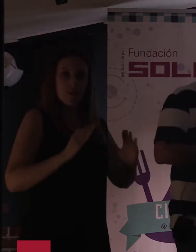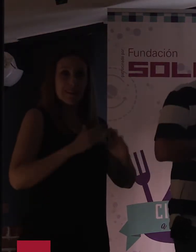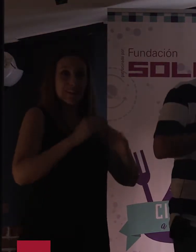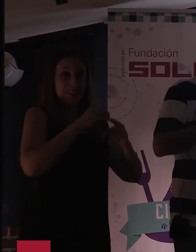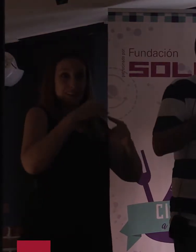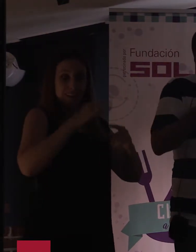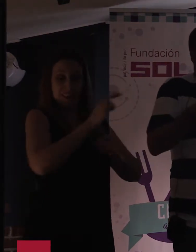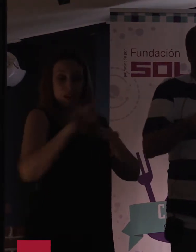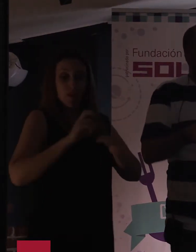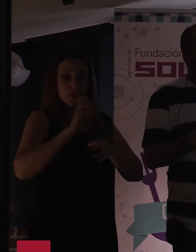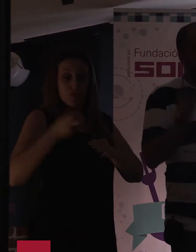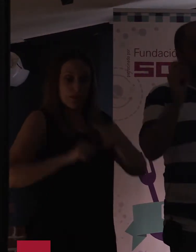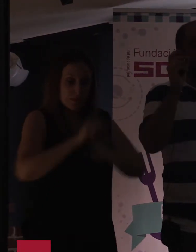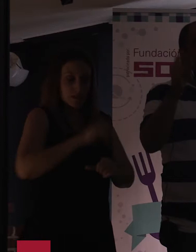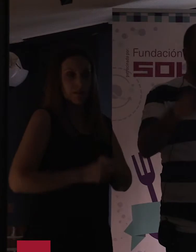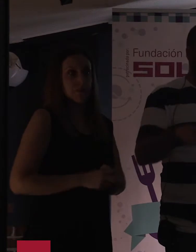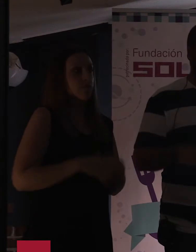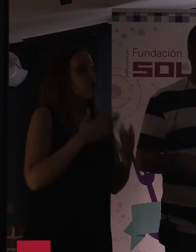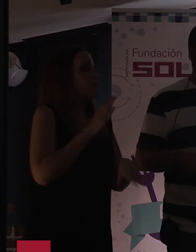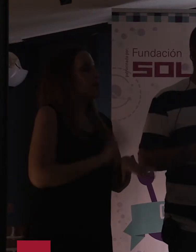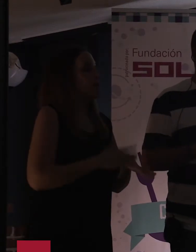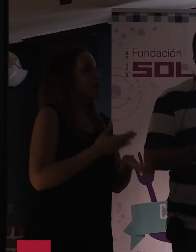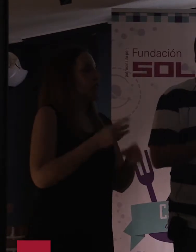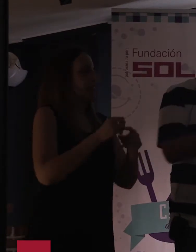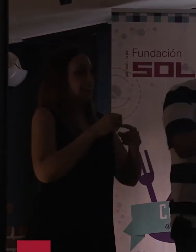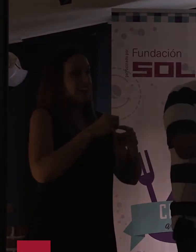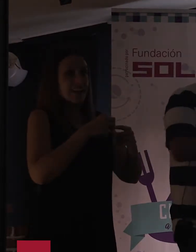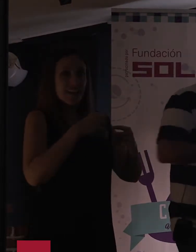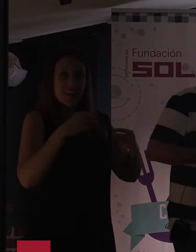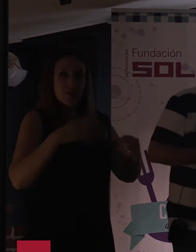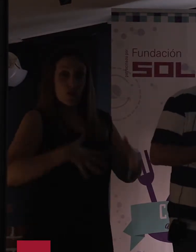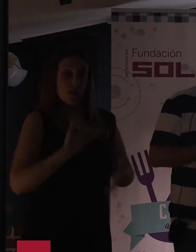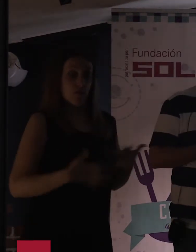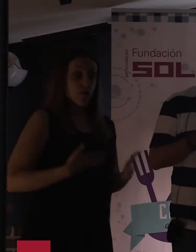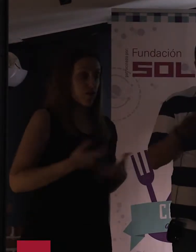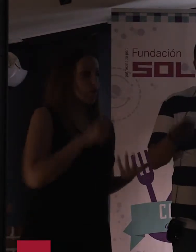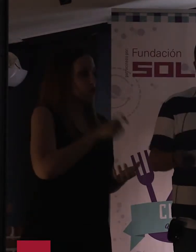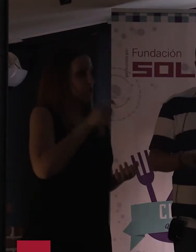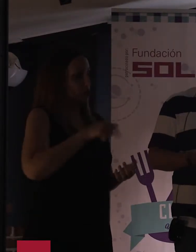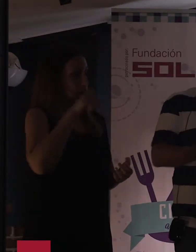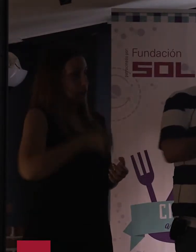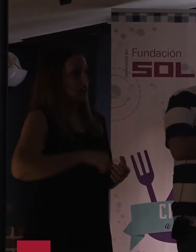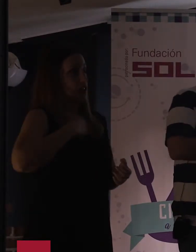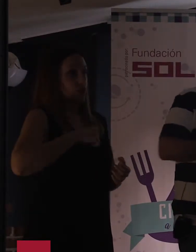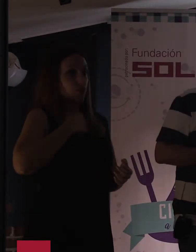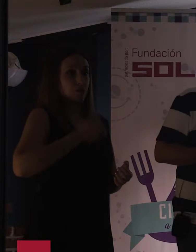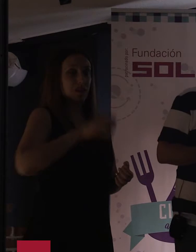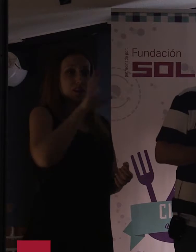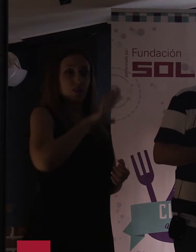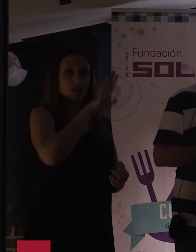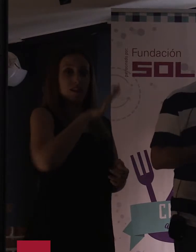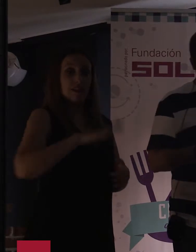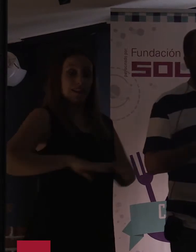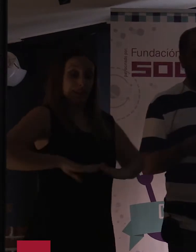células, para poder hacer electrodos para procesos de electroestimulación. Estamos trabajando con gente de aquí también, del Hospital de Parapléjicos, y con gente del